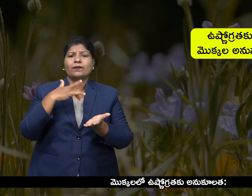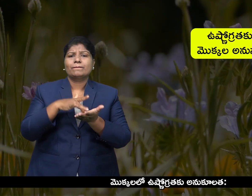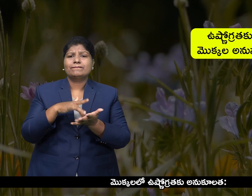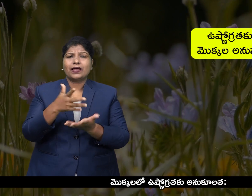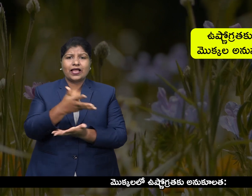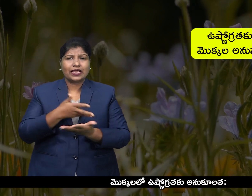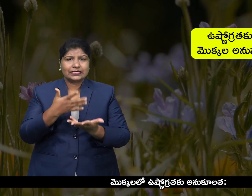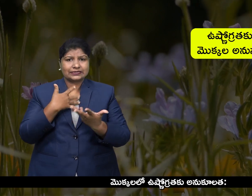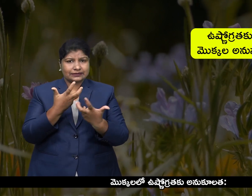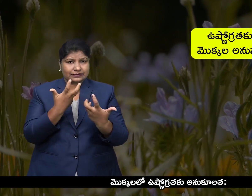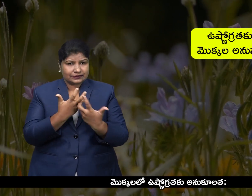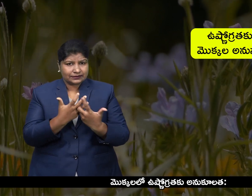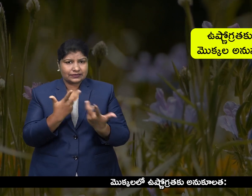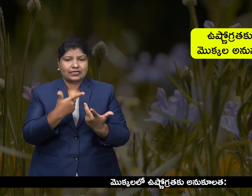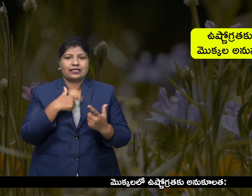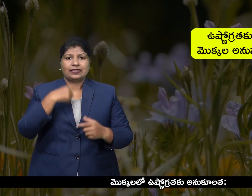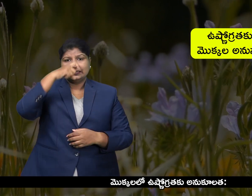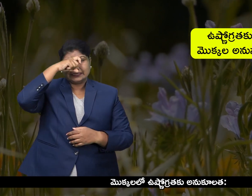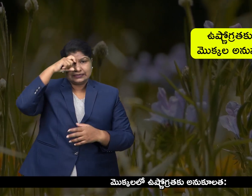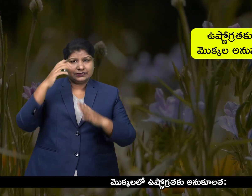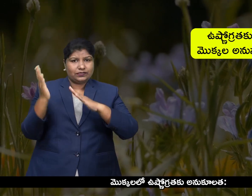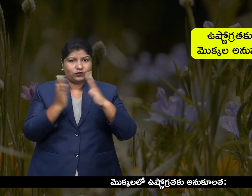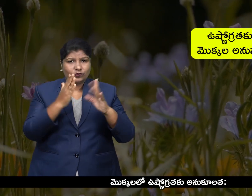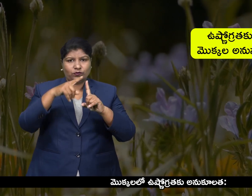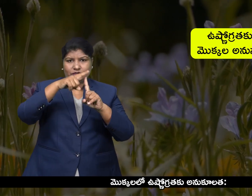మొక్కలలో ఉష్ణోగ్రతకు అనుకూలత.